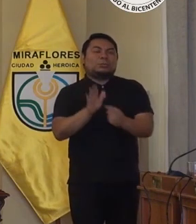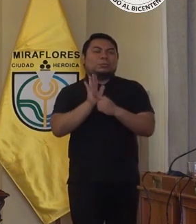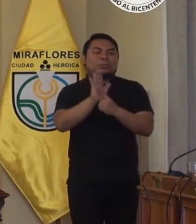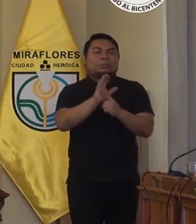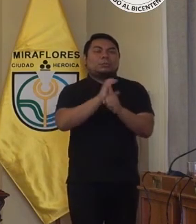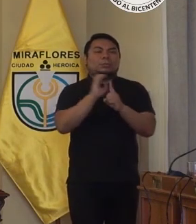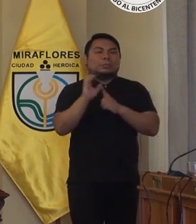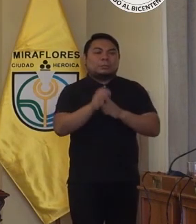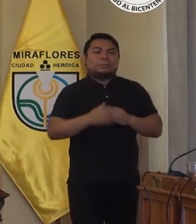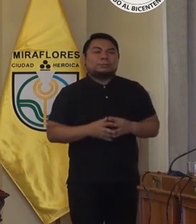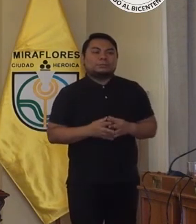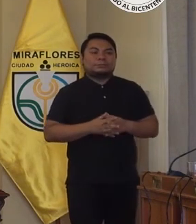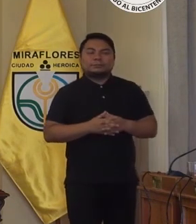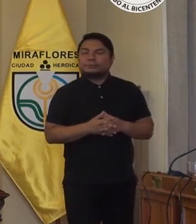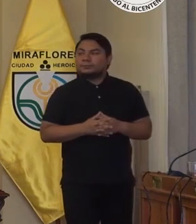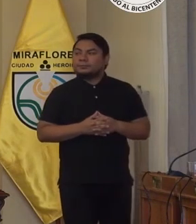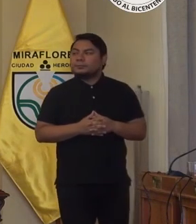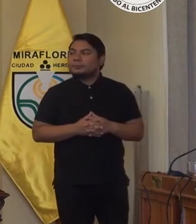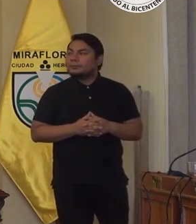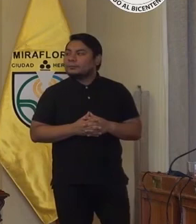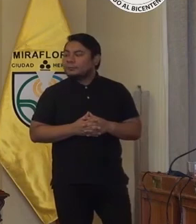expresiones culturales.